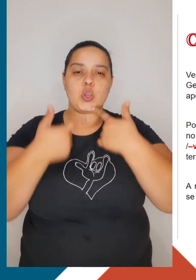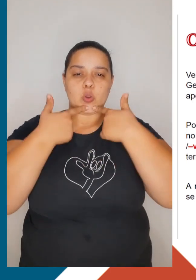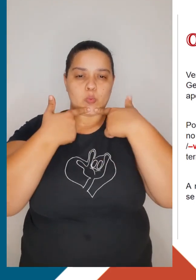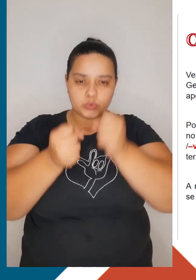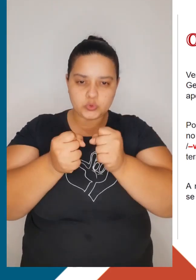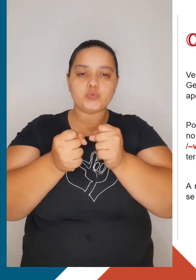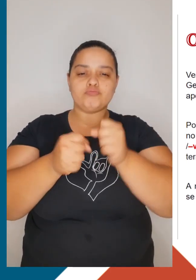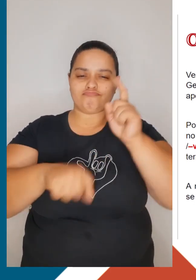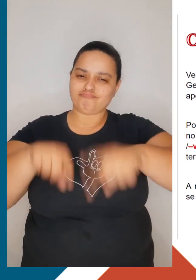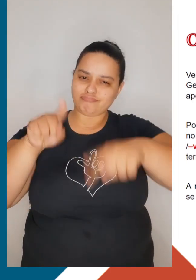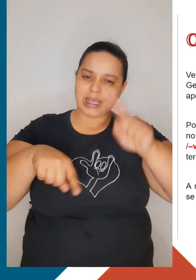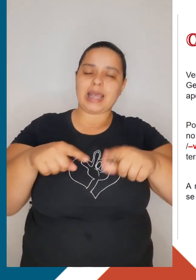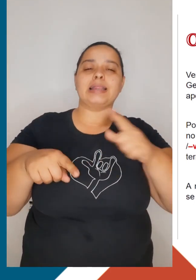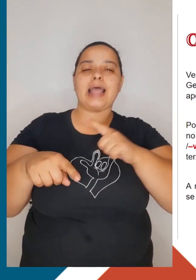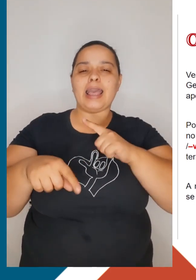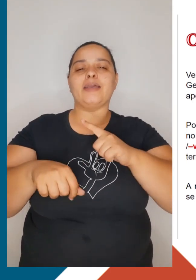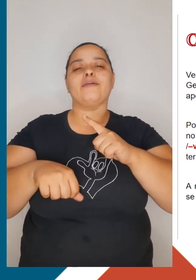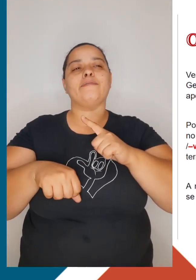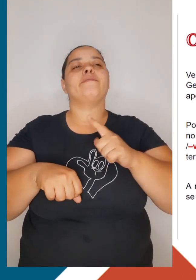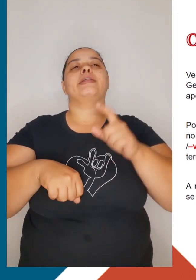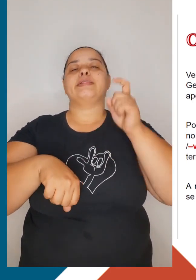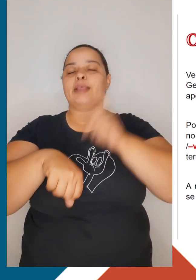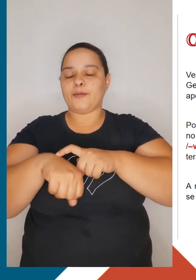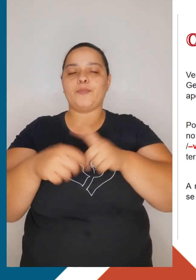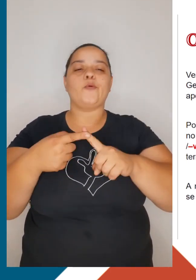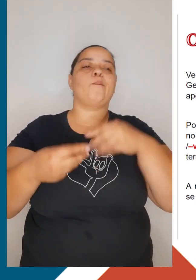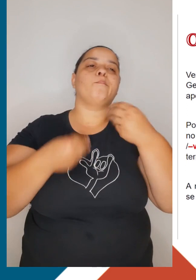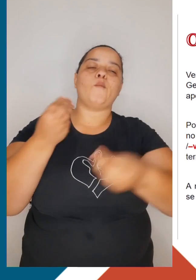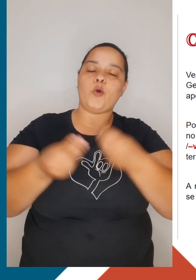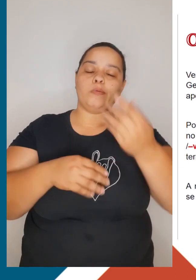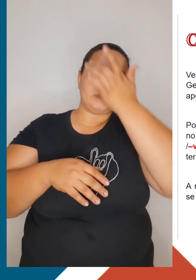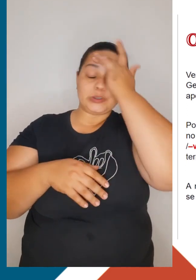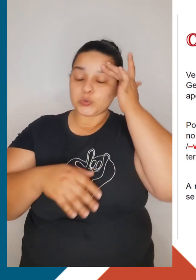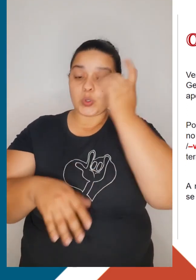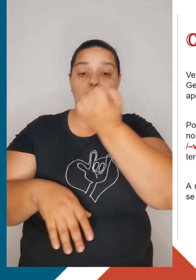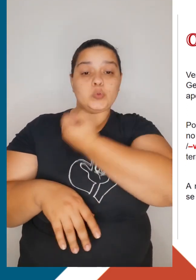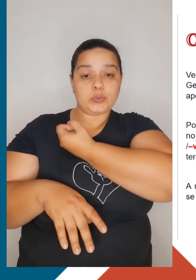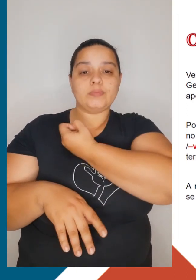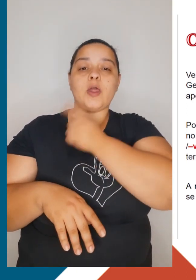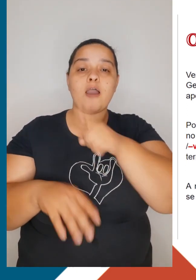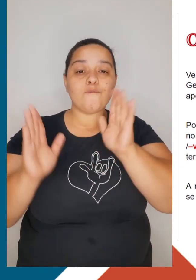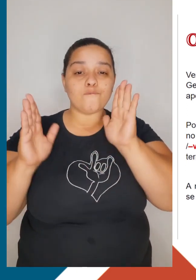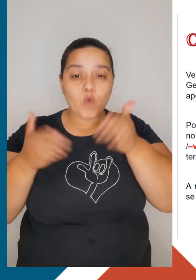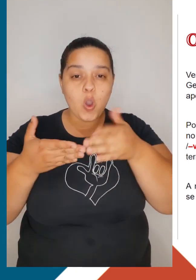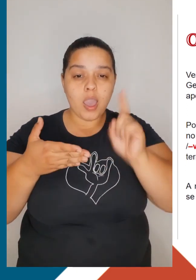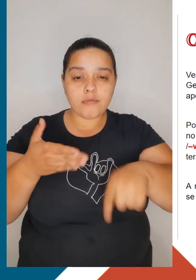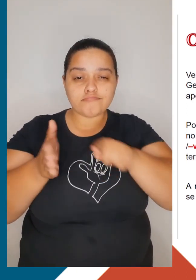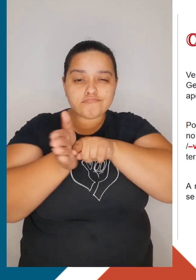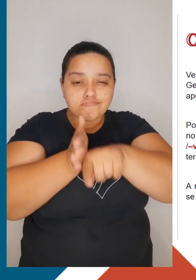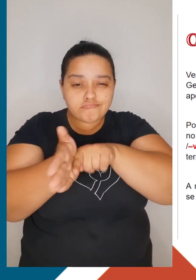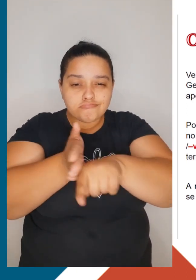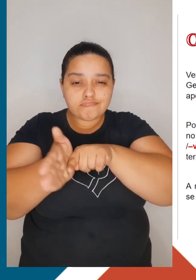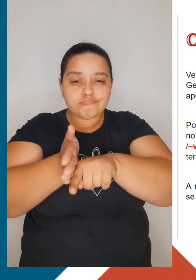variáveis que flexionam em tempo, modo, pessoa e número. Aqui o nosso foco será analisar